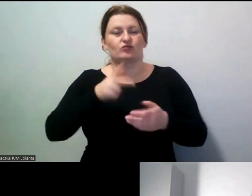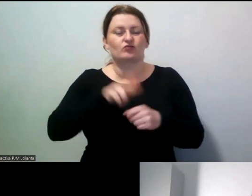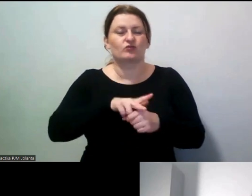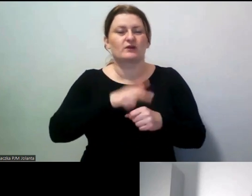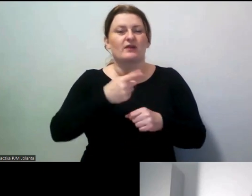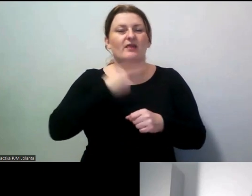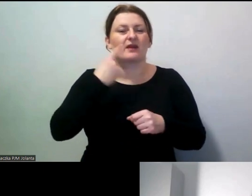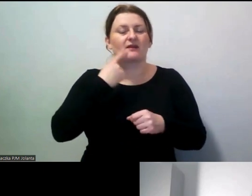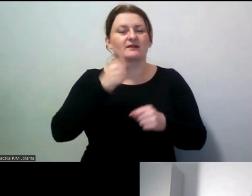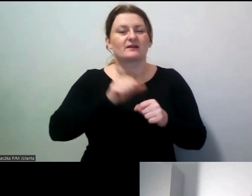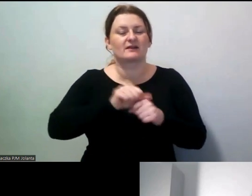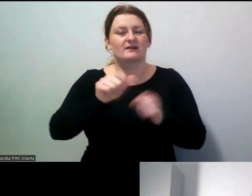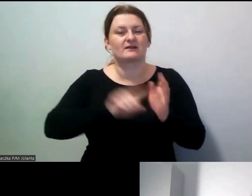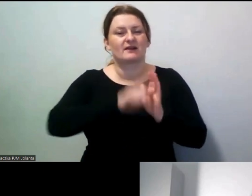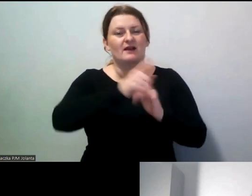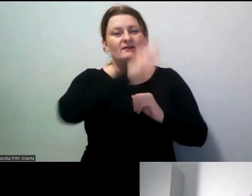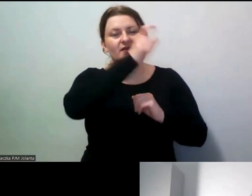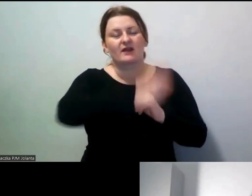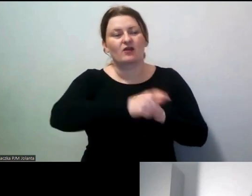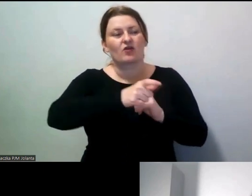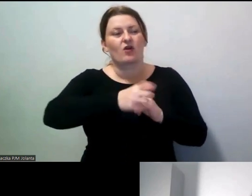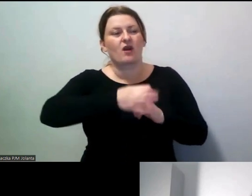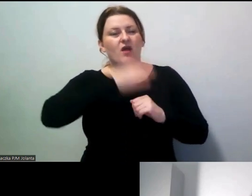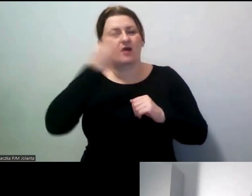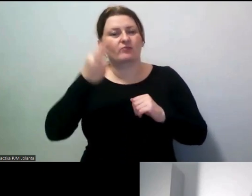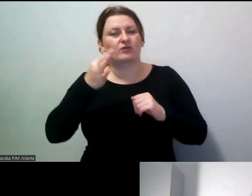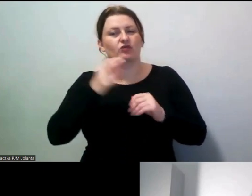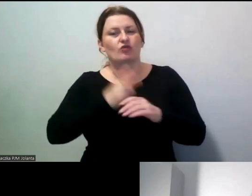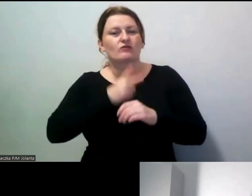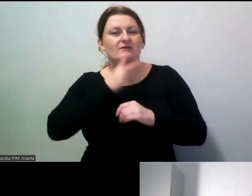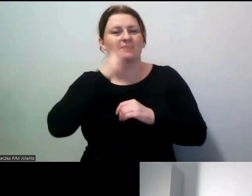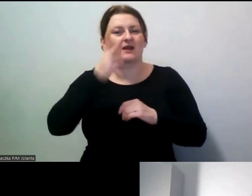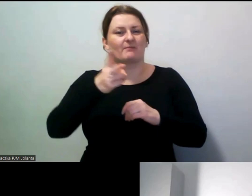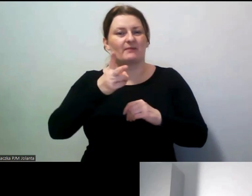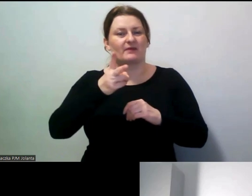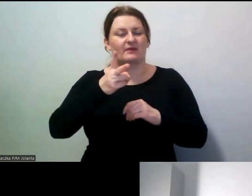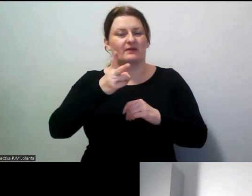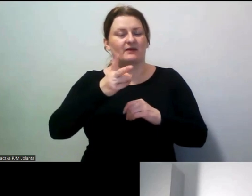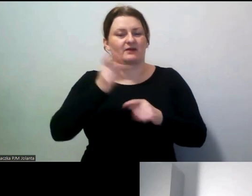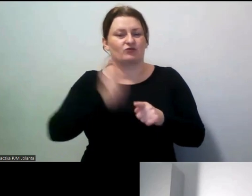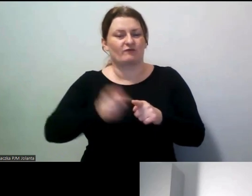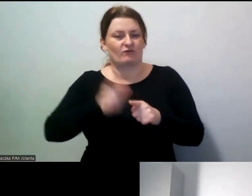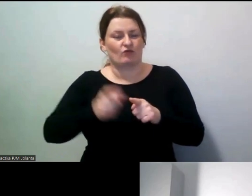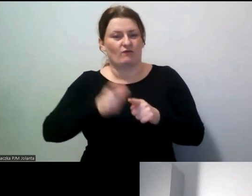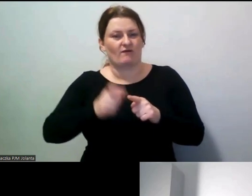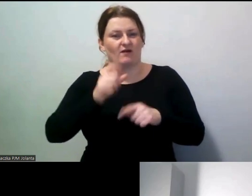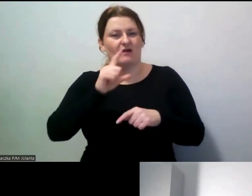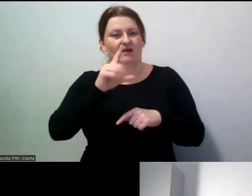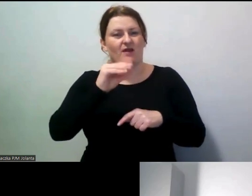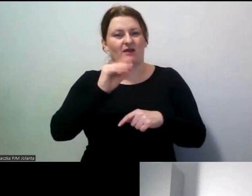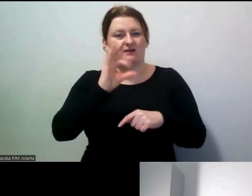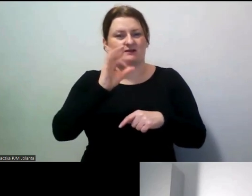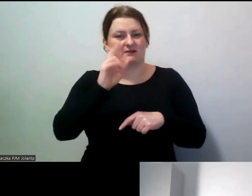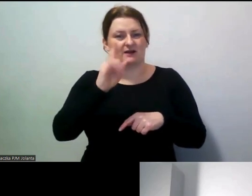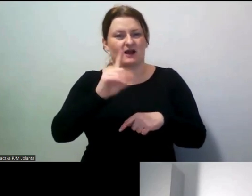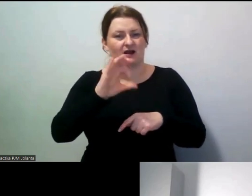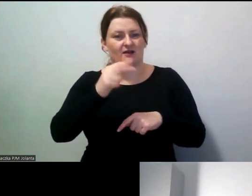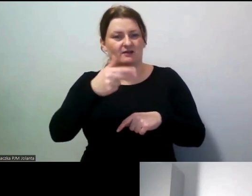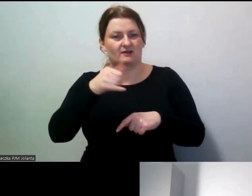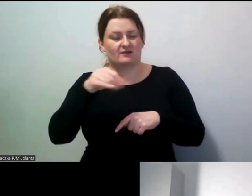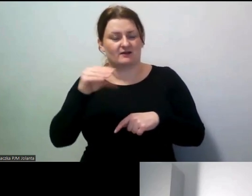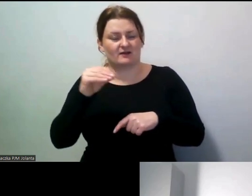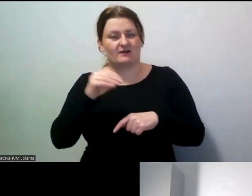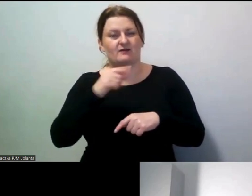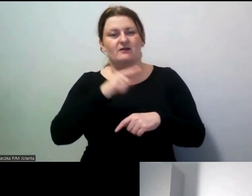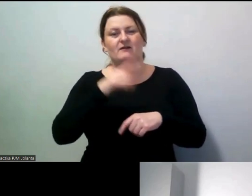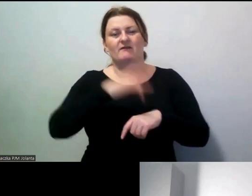który język jest dla niego bardziej dostępny leksykalnie. Odniesiemy te wyniki, jak już Marta mówiła,